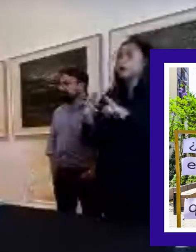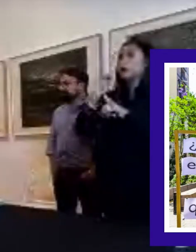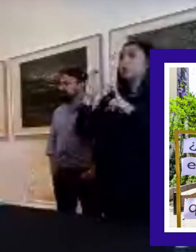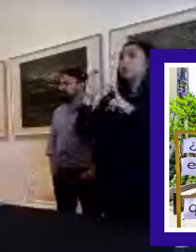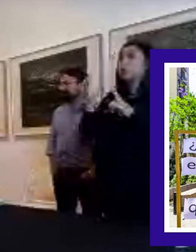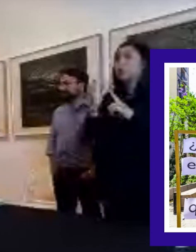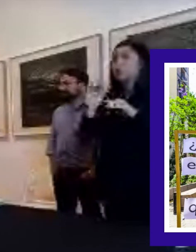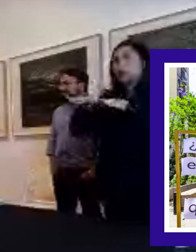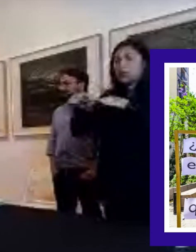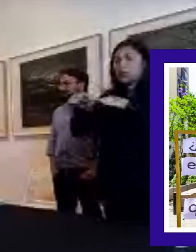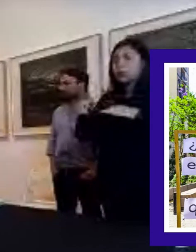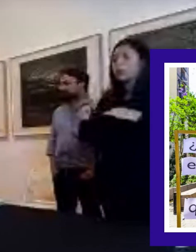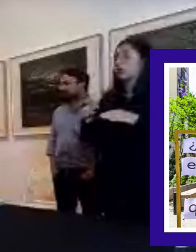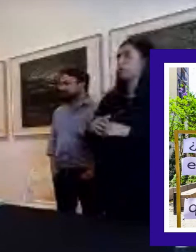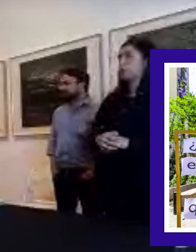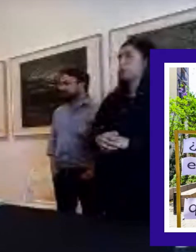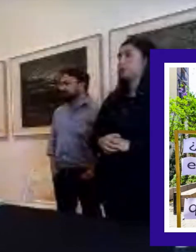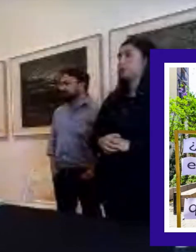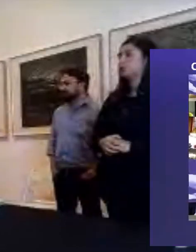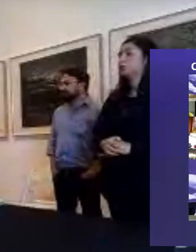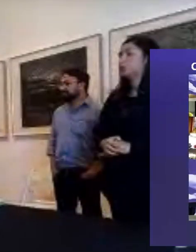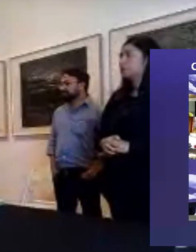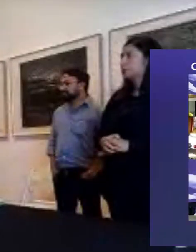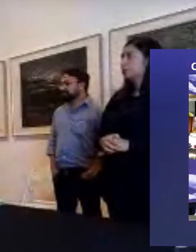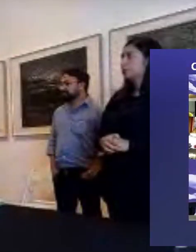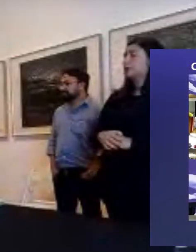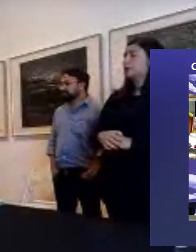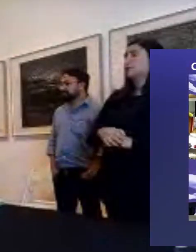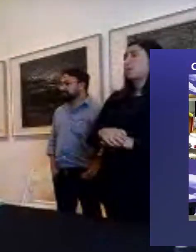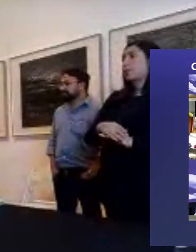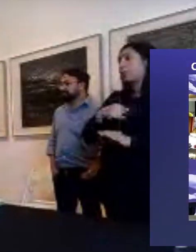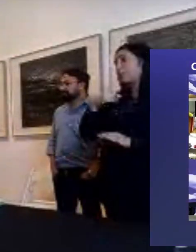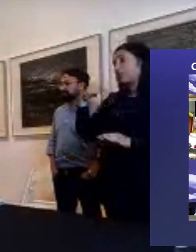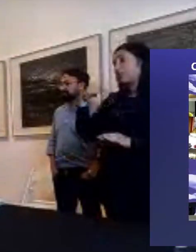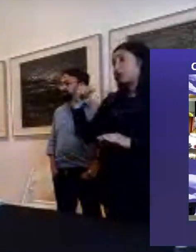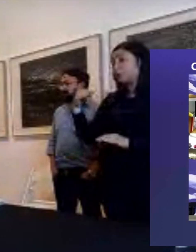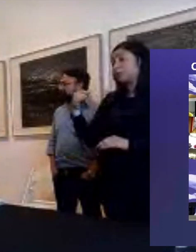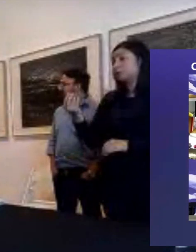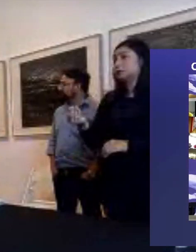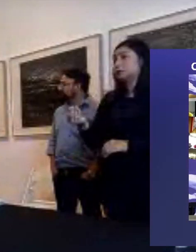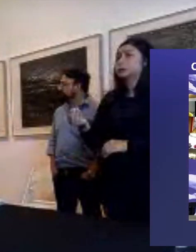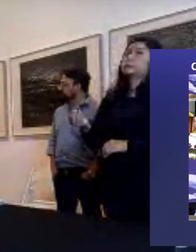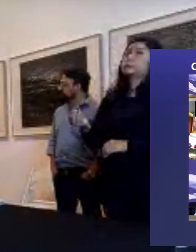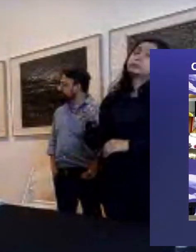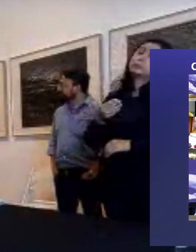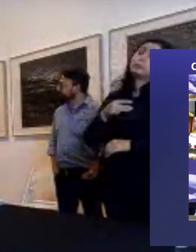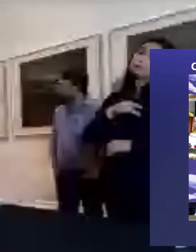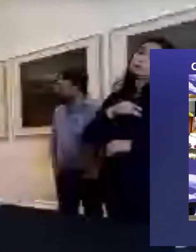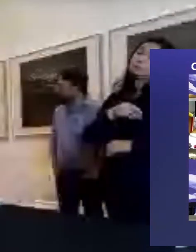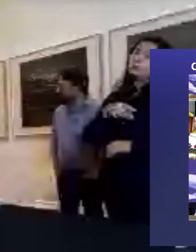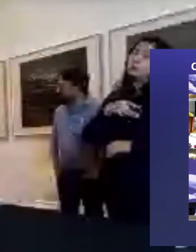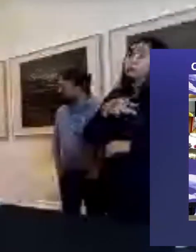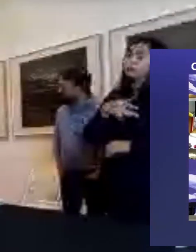también como ambientes culturales de los espacios, pero también del barrio. Y luego,